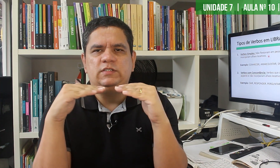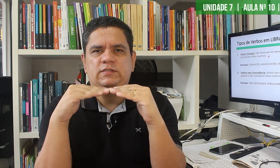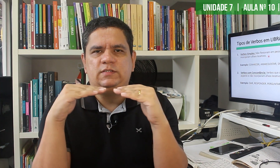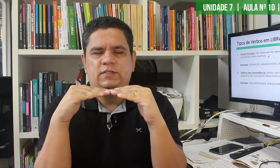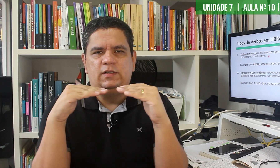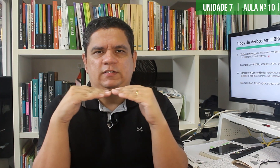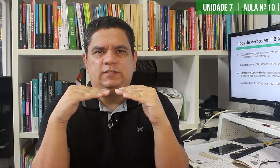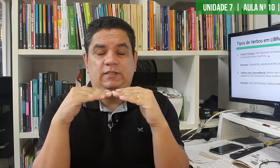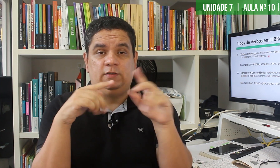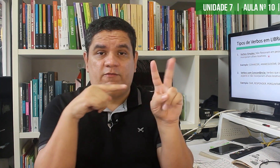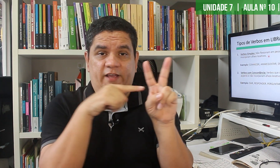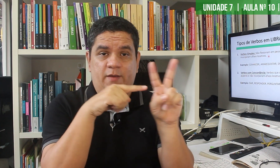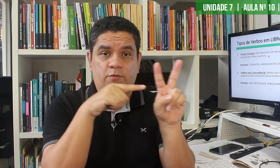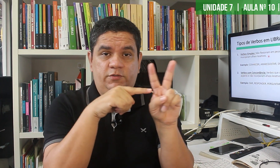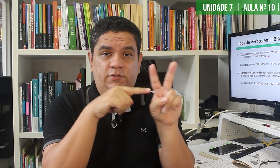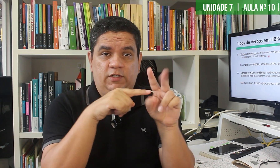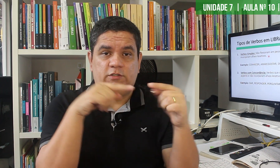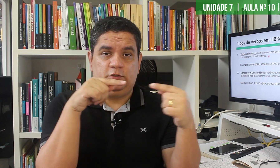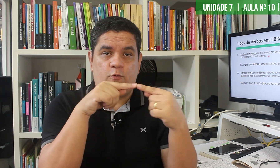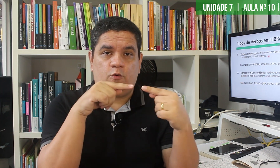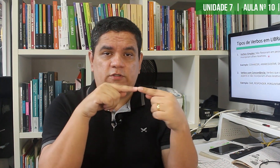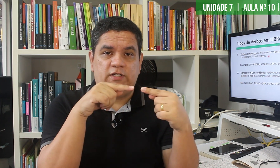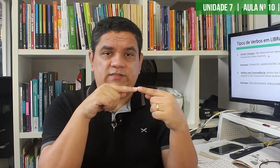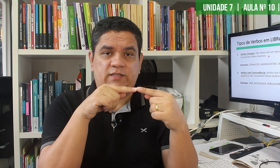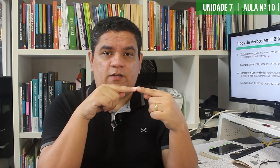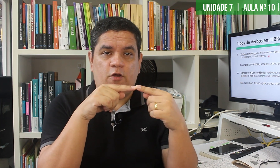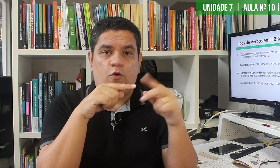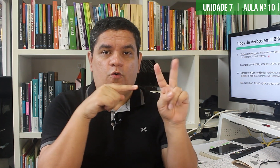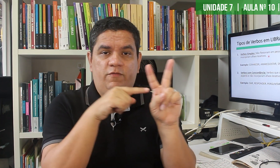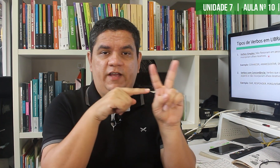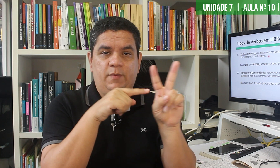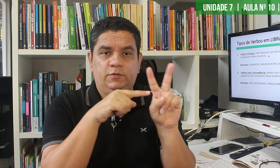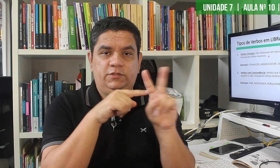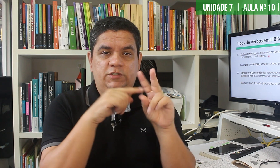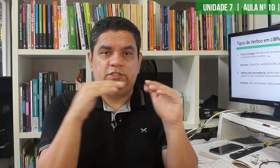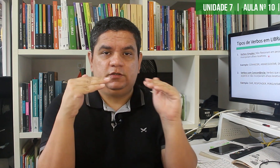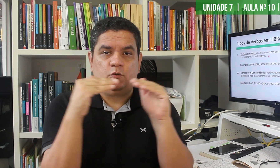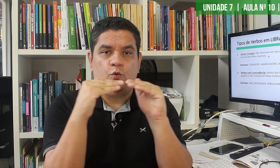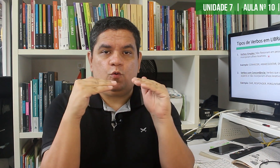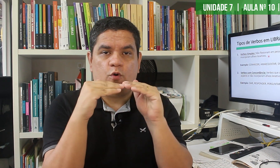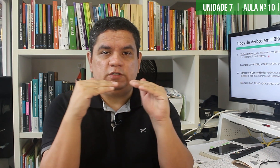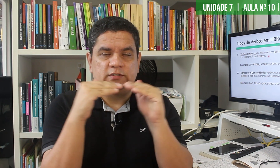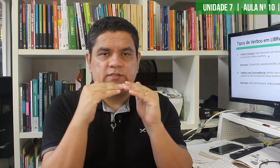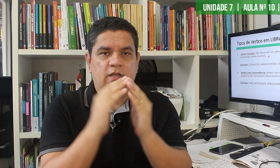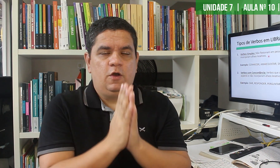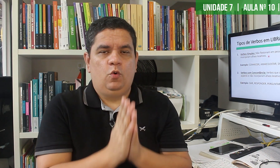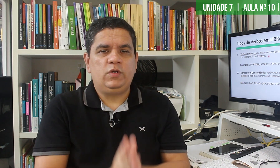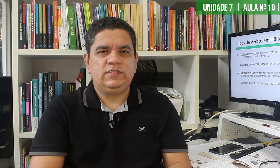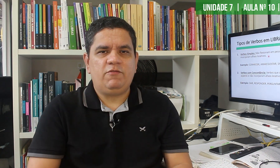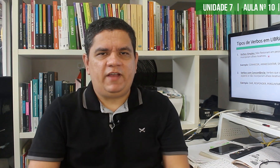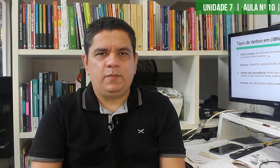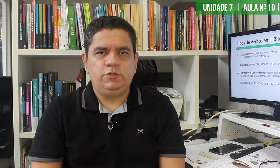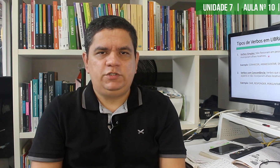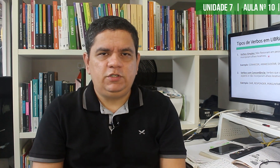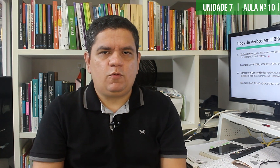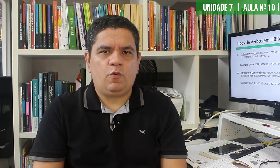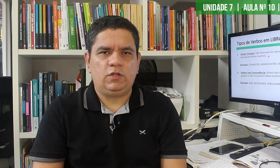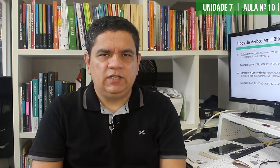concordância, tá? Então, verbos de concordância ou verbos de concordância. O que são verbos de